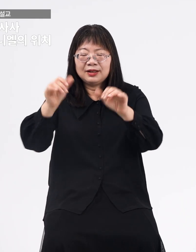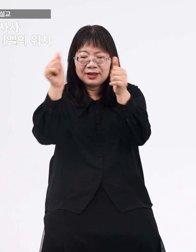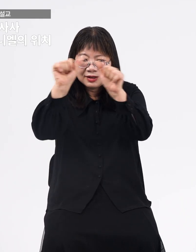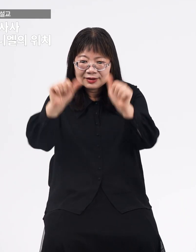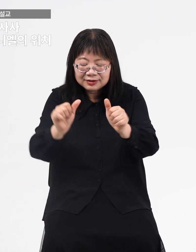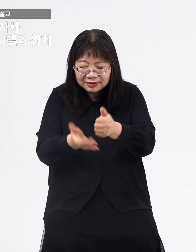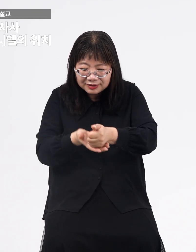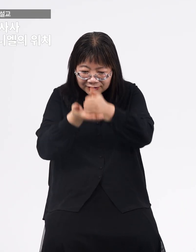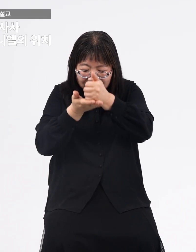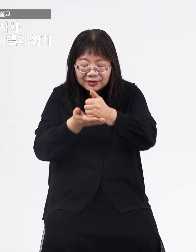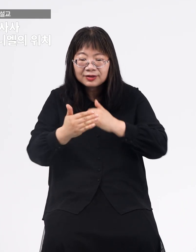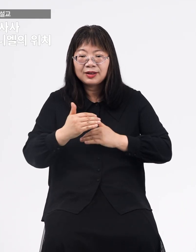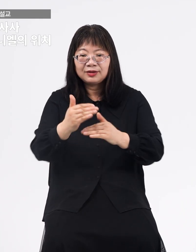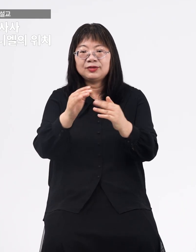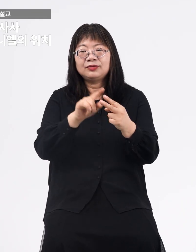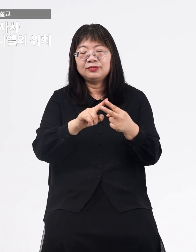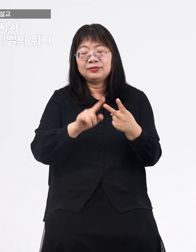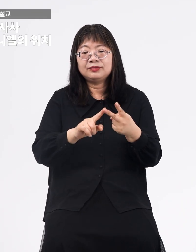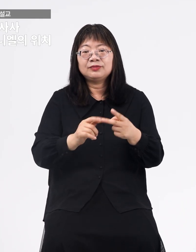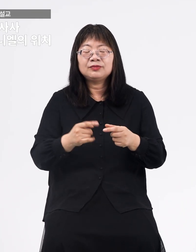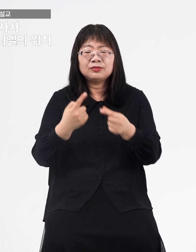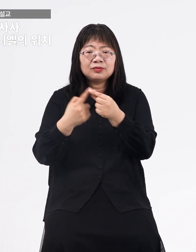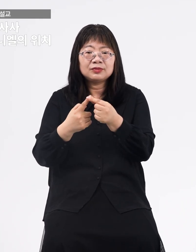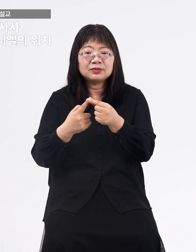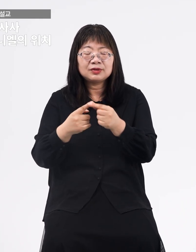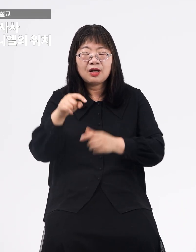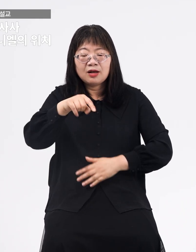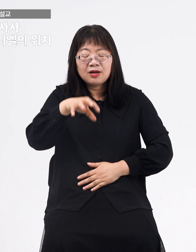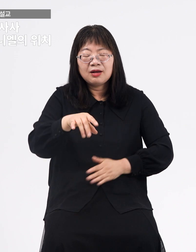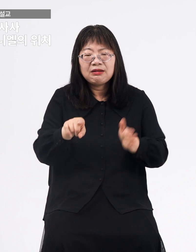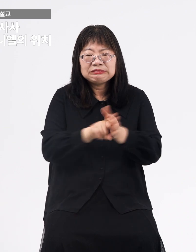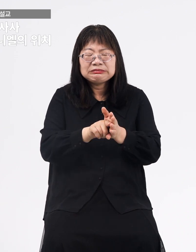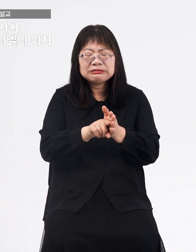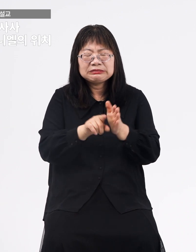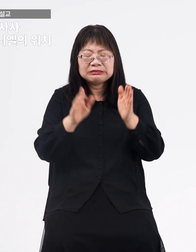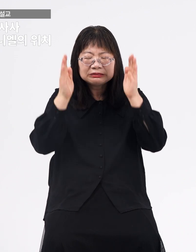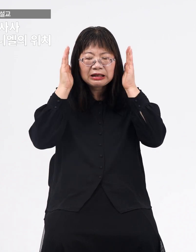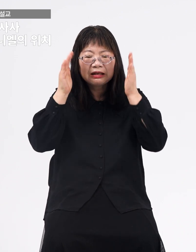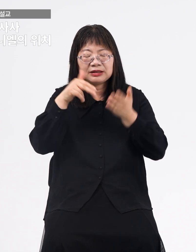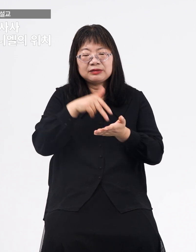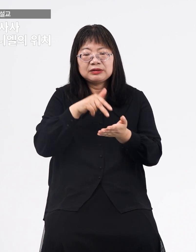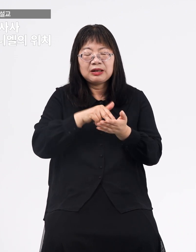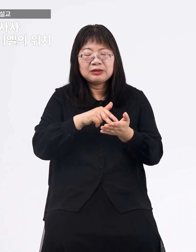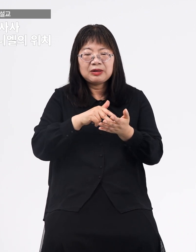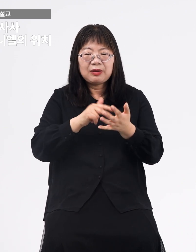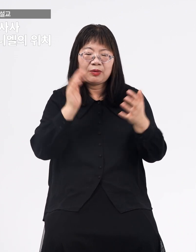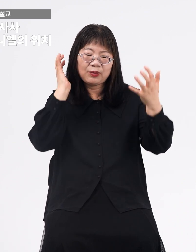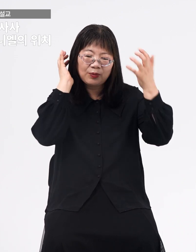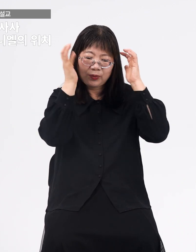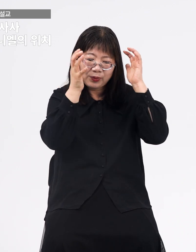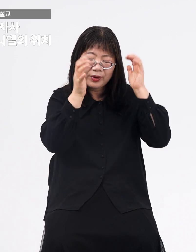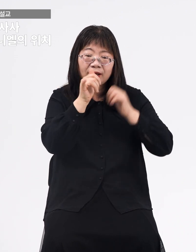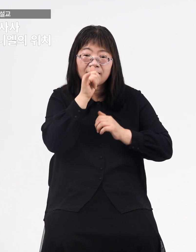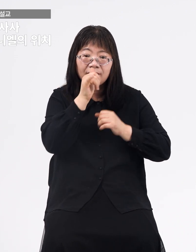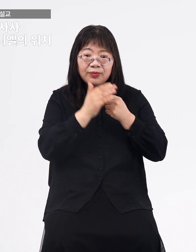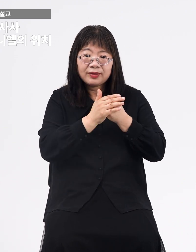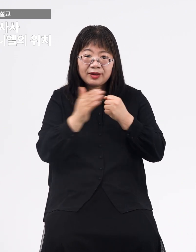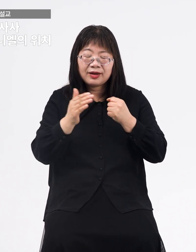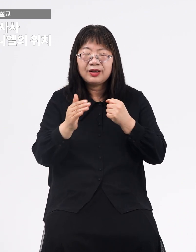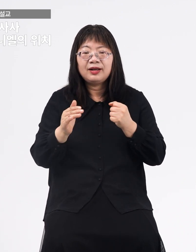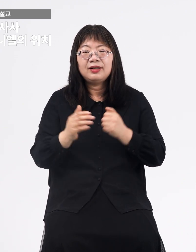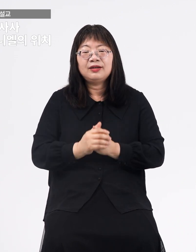가지. 첫째는 거기에서도 신학적 혼란이 일어났고, 그래서 여러분,